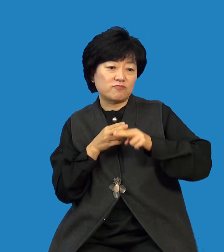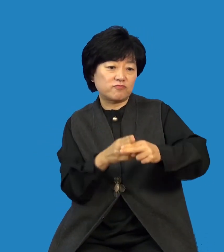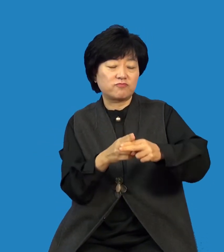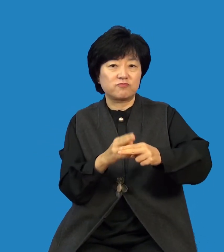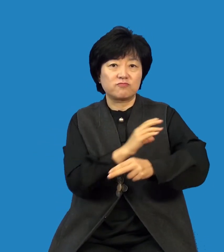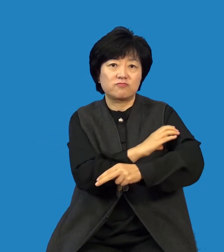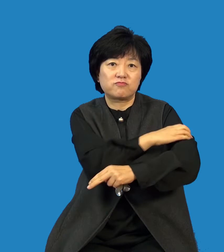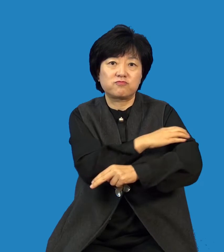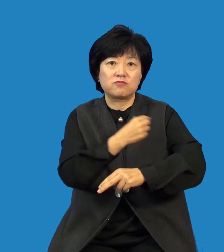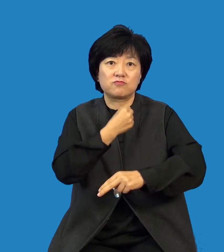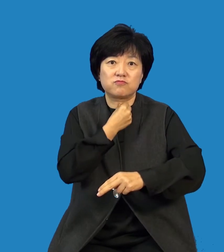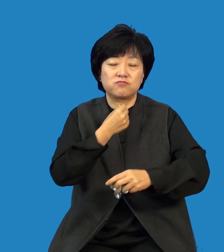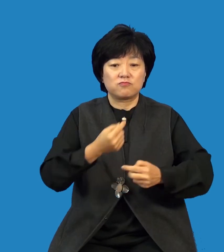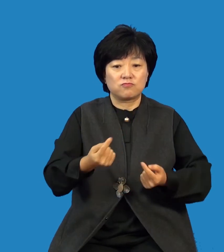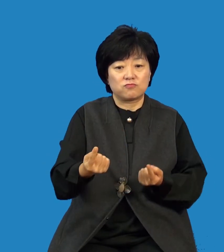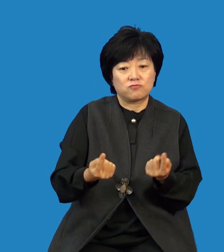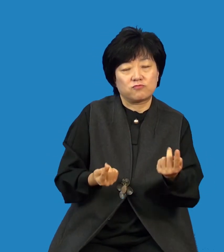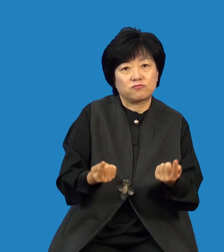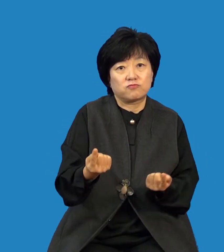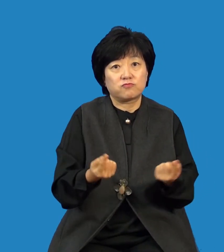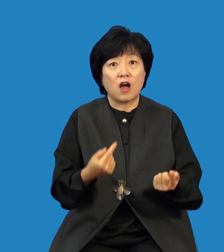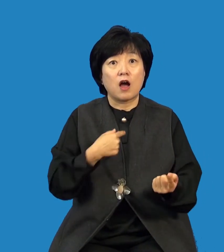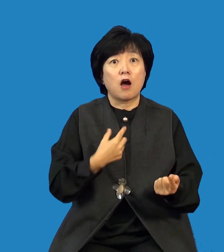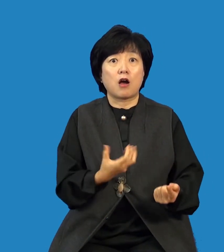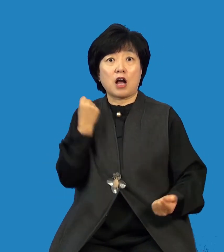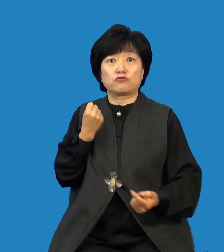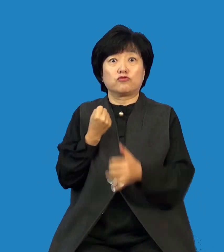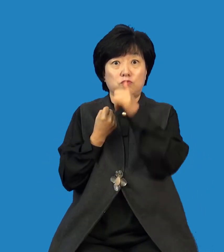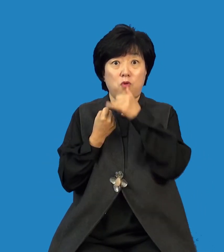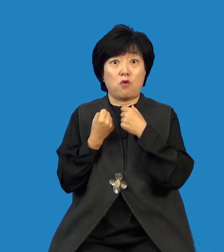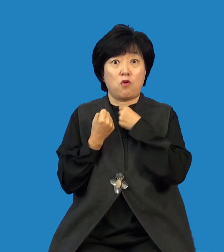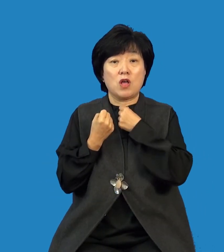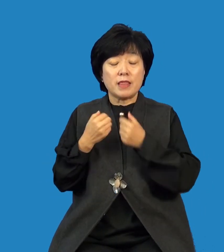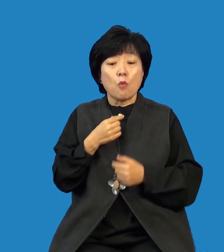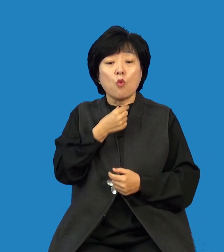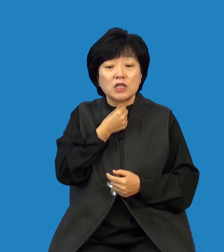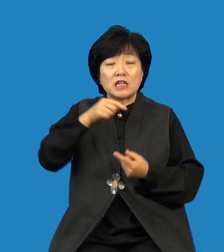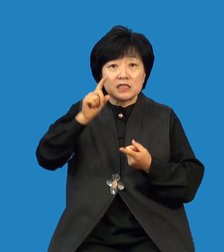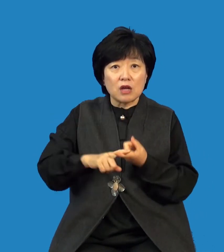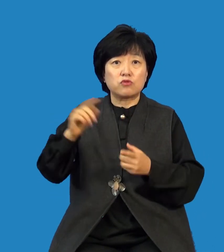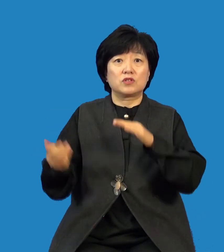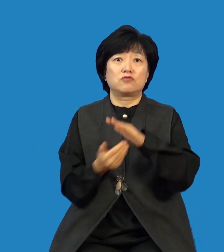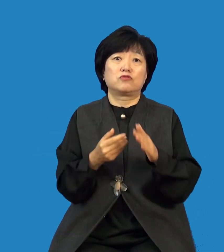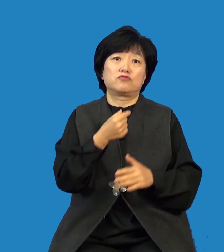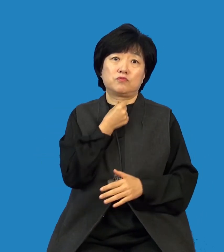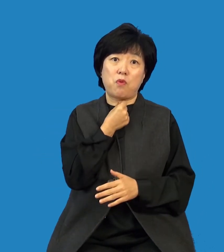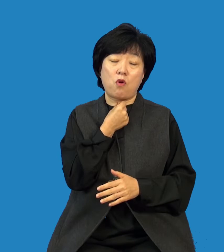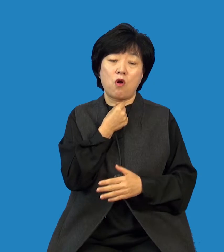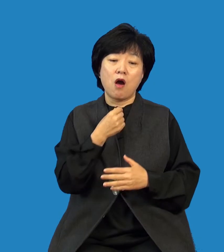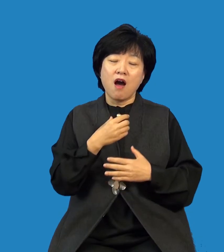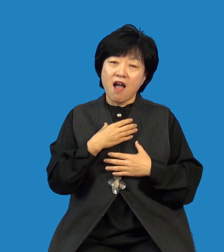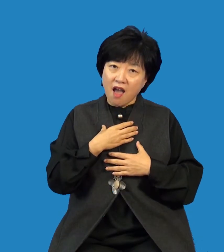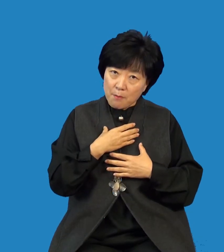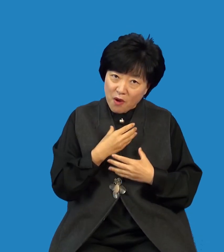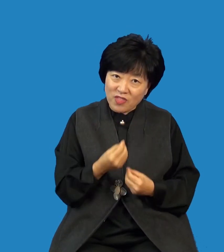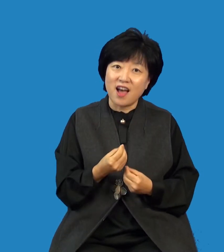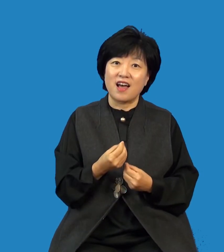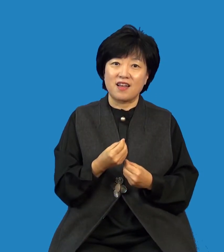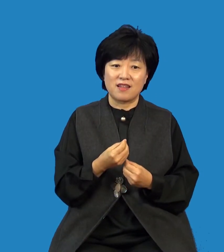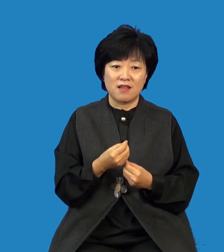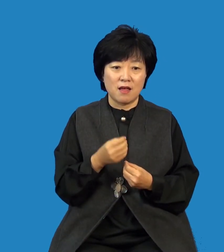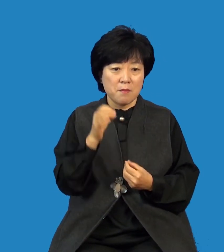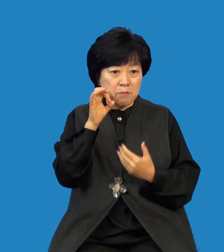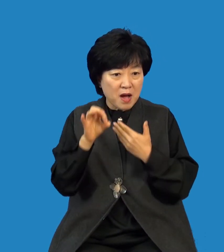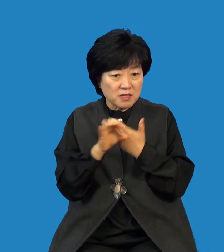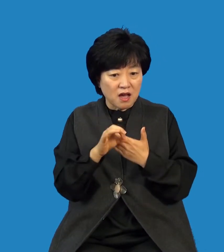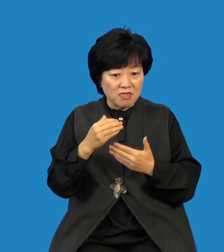일들에 대해서 이 조종관을 내가 잡고 싶어 하는 거예요. 핸들을 내가 잡고 있으면 조금 안심이 되는 거지. 근데 이걸 다 잡고 있지 않으면 굉장히